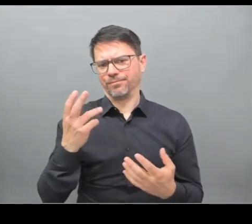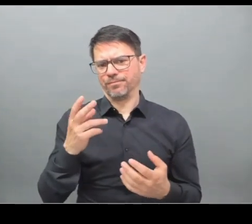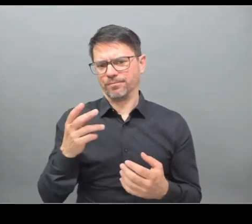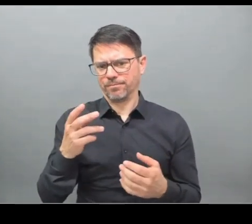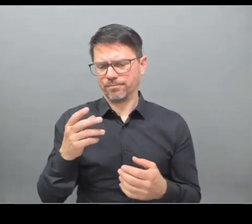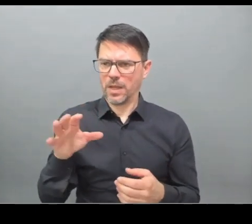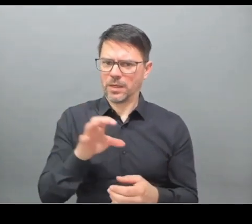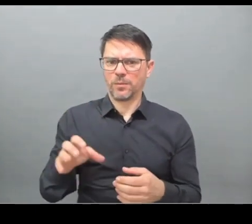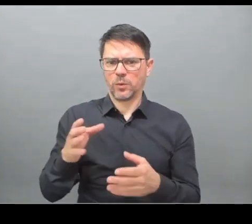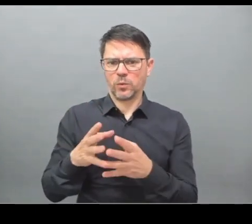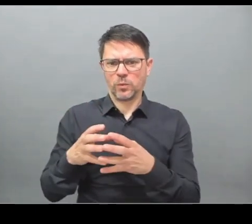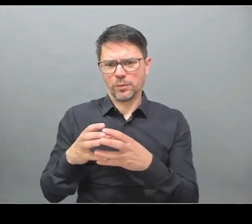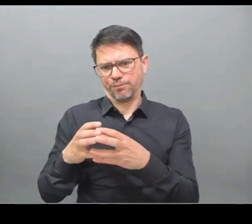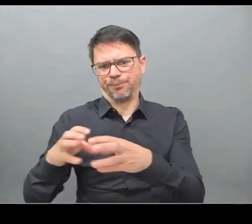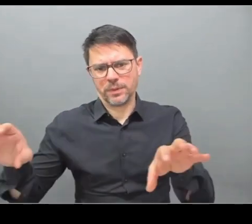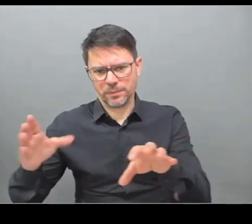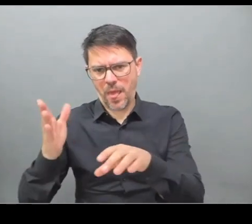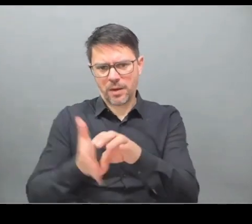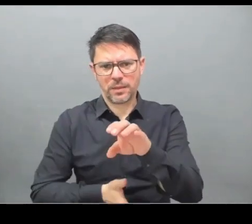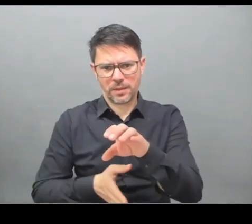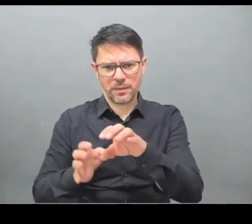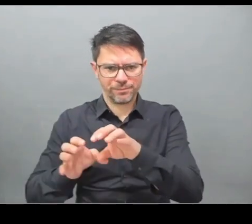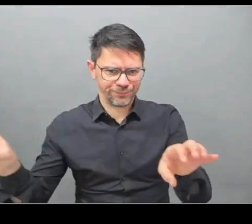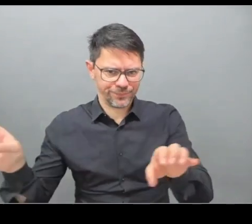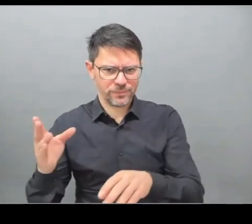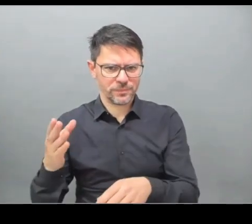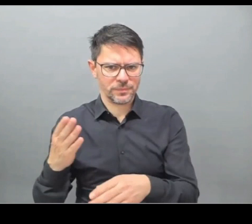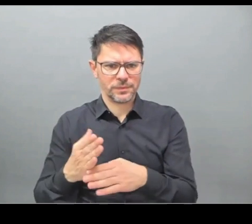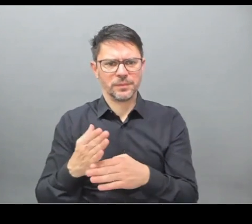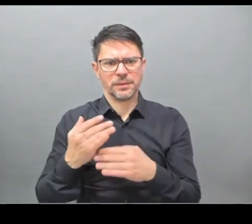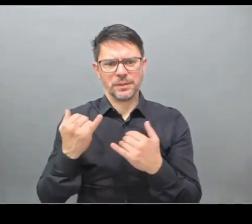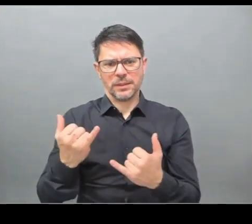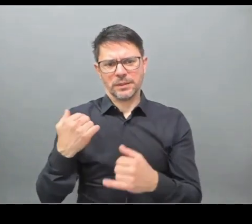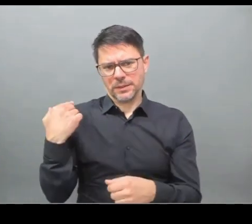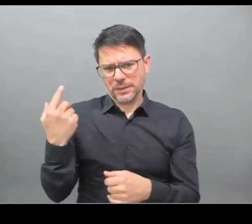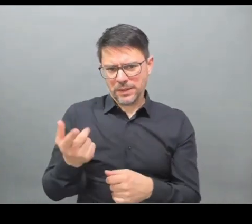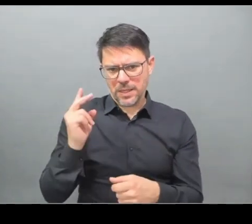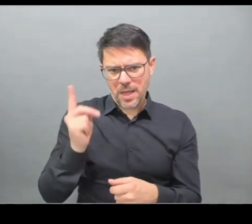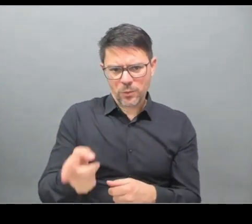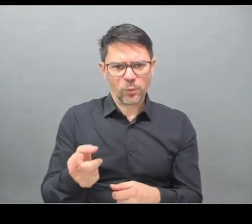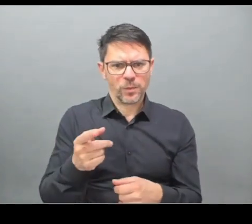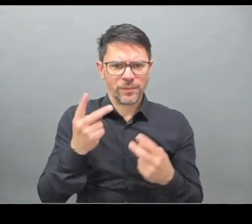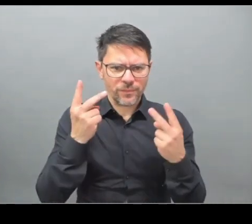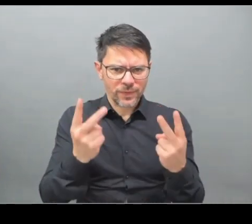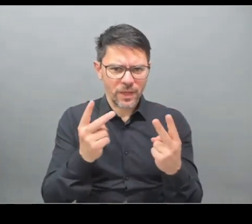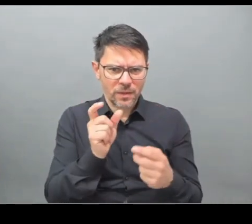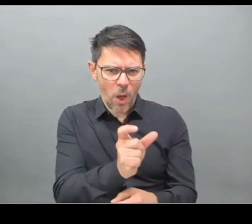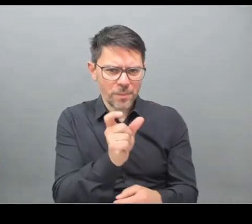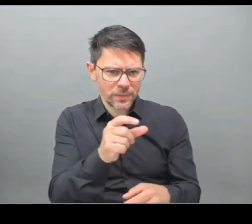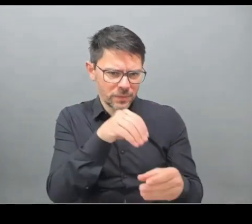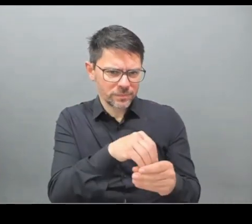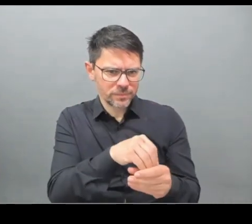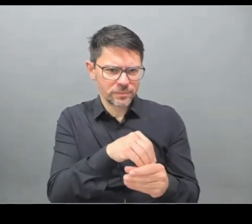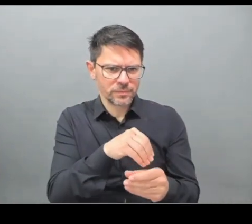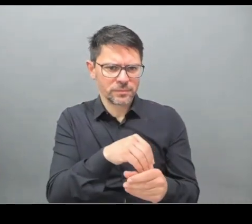dass eine bisher noch nie dagewesene Anzahl an Mitgliedern des US-Kongresses, also Representatives und eine